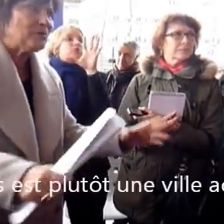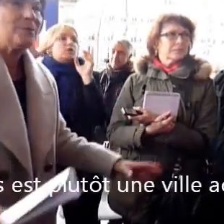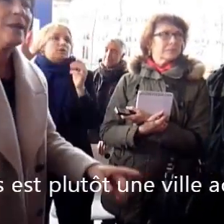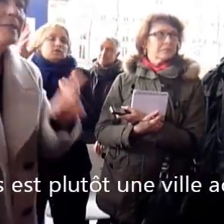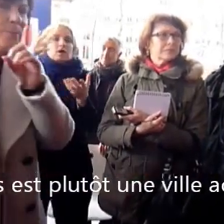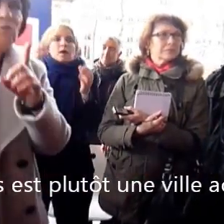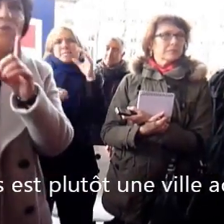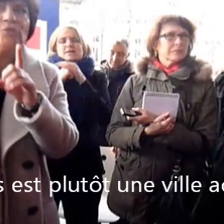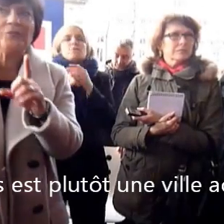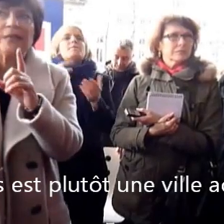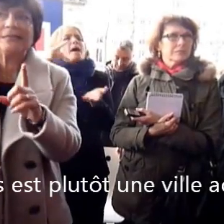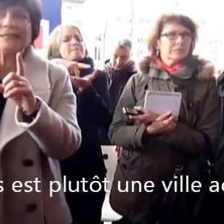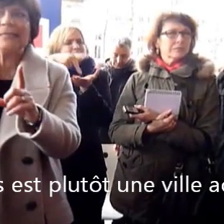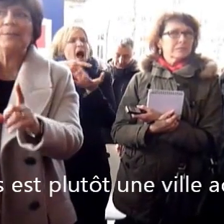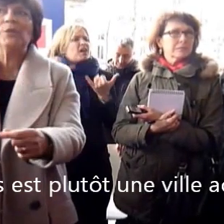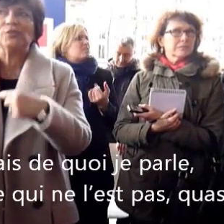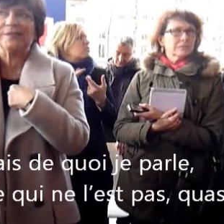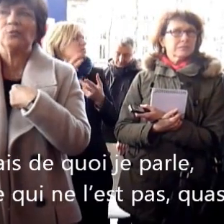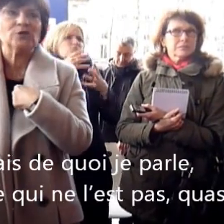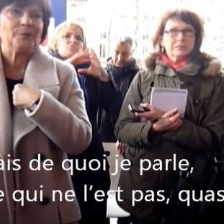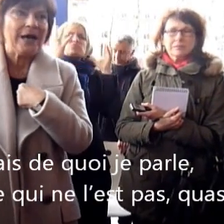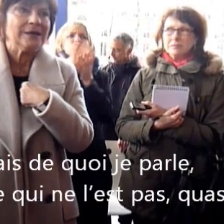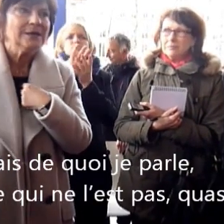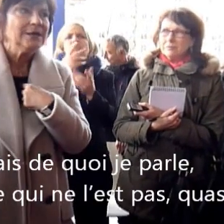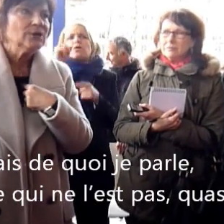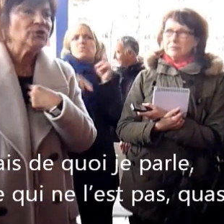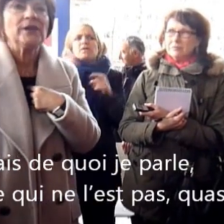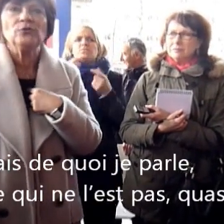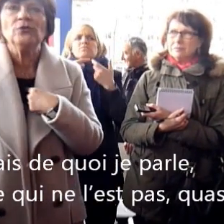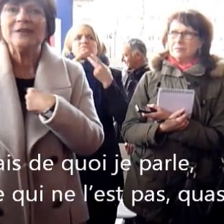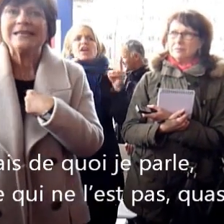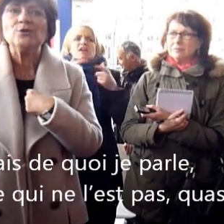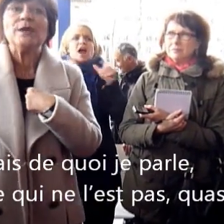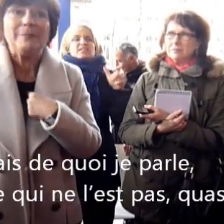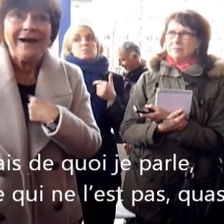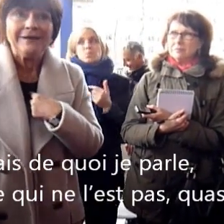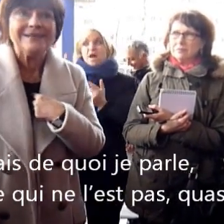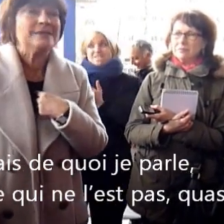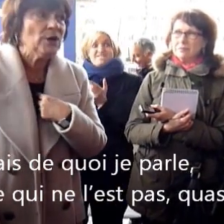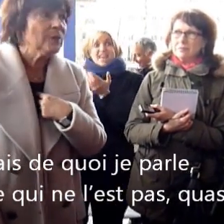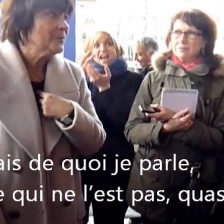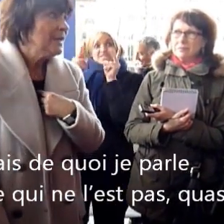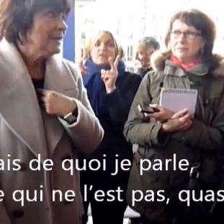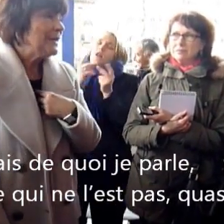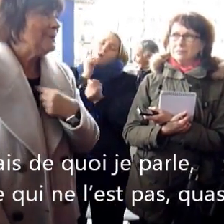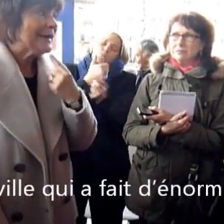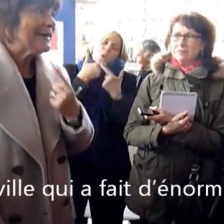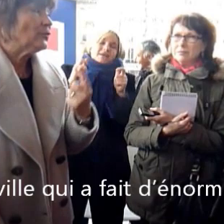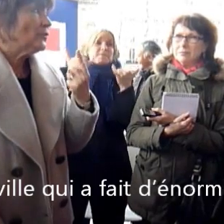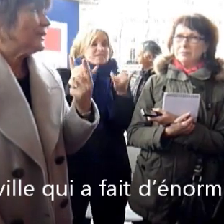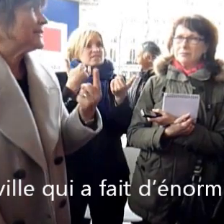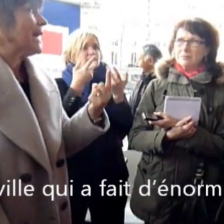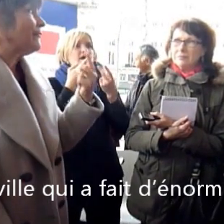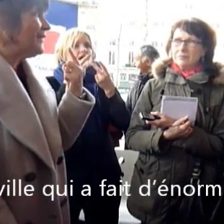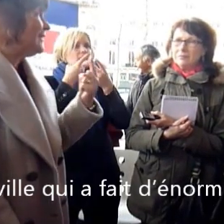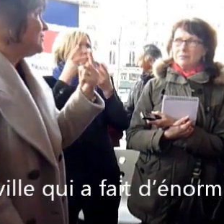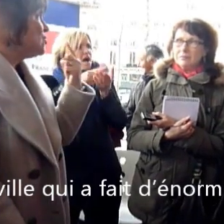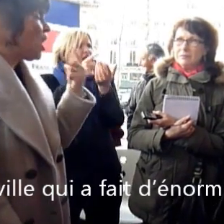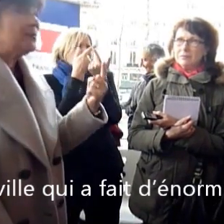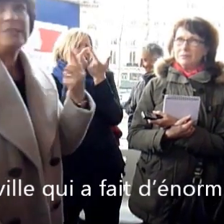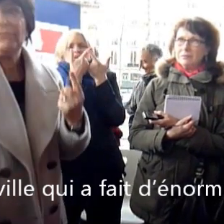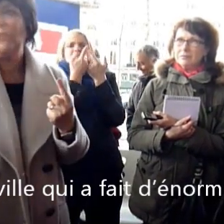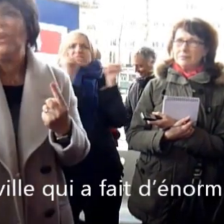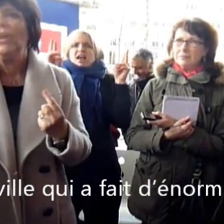d'ailleurs, parce que Paris est plutôt une ville accessible, moi je sais de quoi je parle, je viens d'une ville qui ne l'est pas quasiment, et Paris est une ville qui a